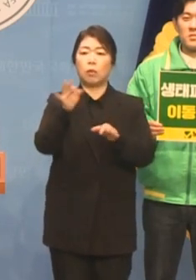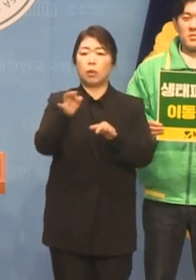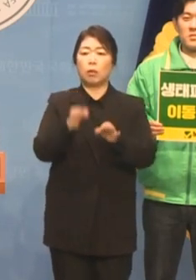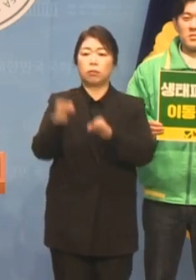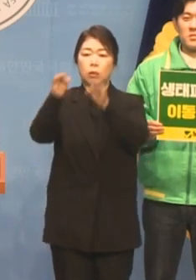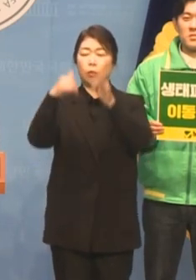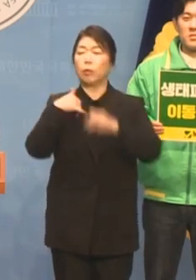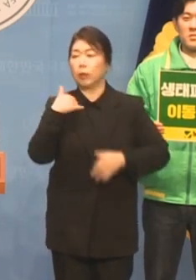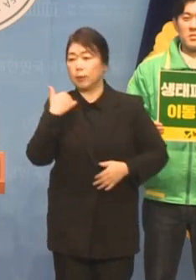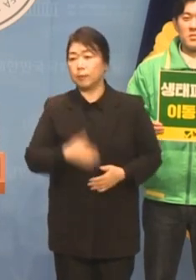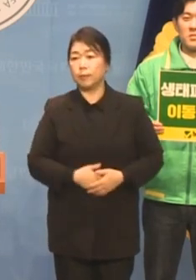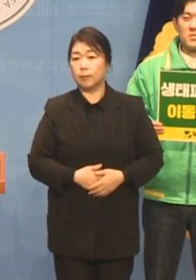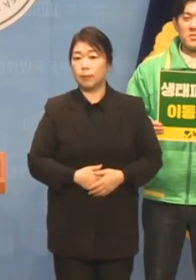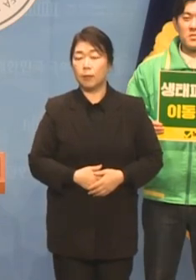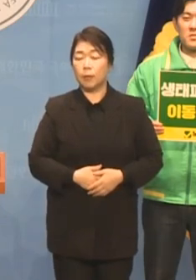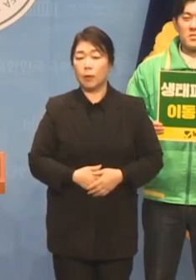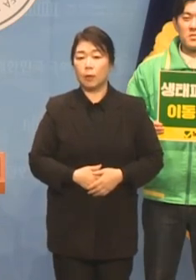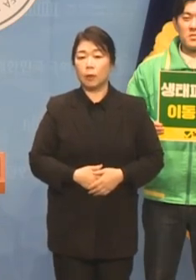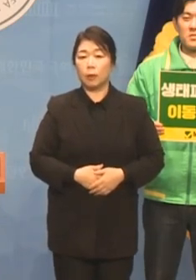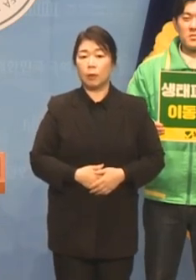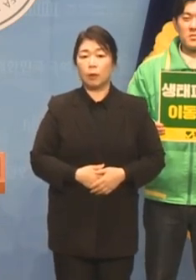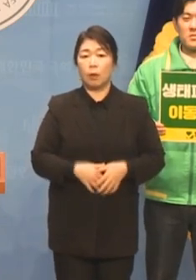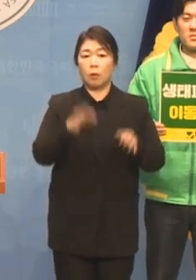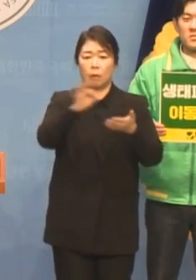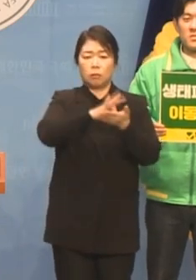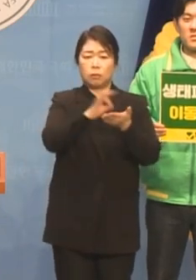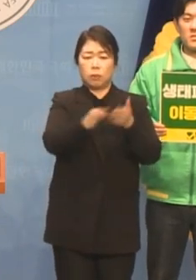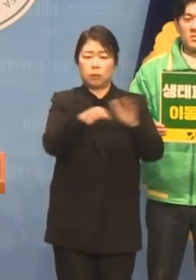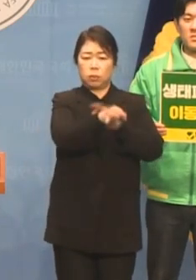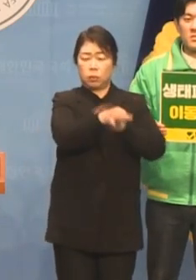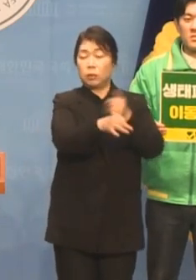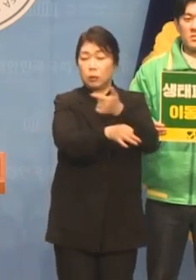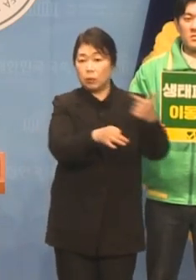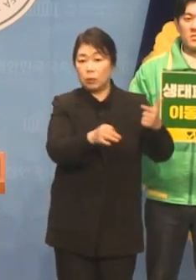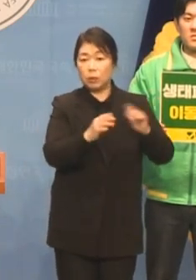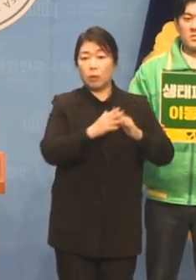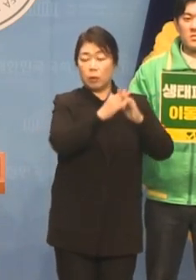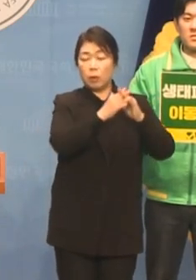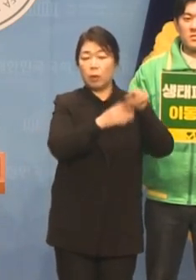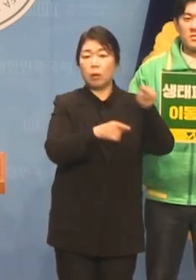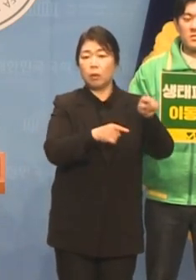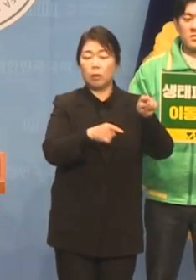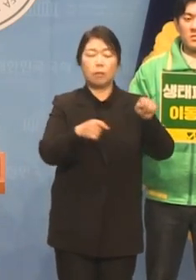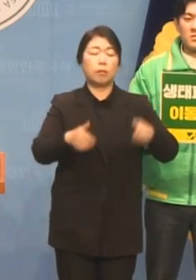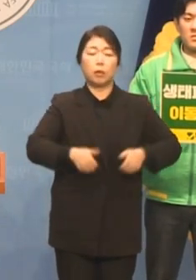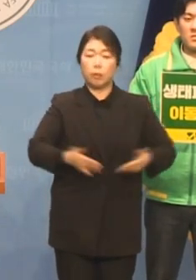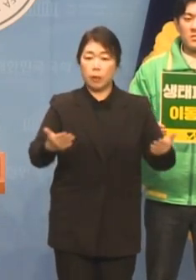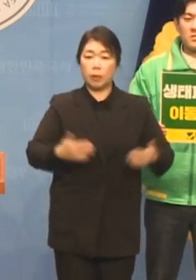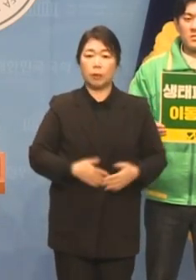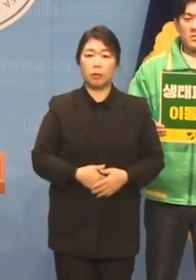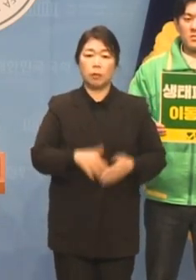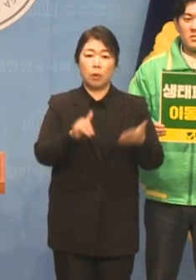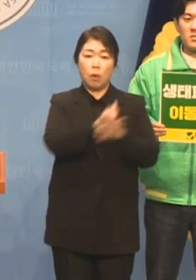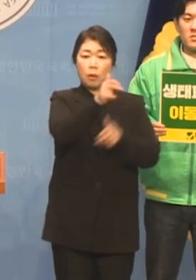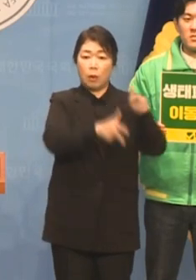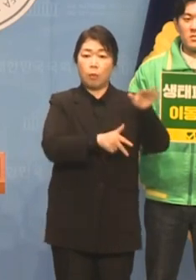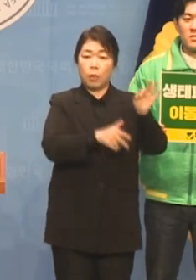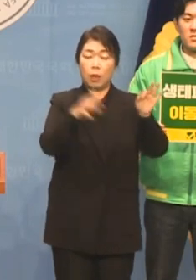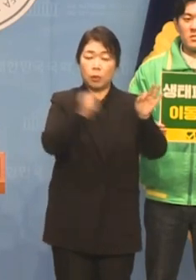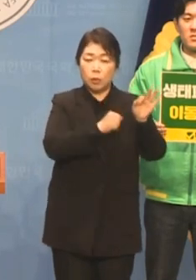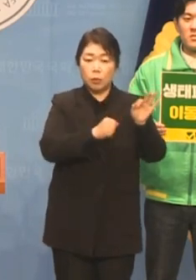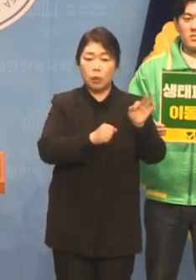없습니다 이렇게 돈 먹는 하아인 제주 제공항 건설사 업 제주에 필요 없습니다 공항 사업비로 기우기